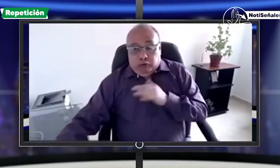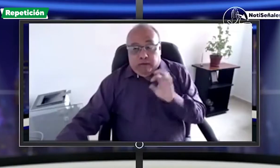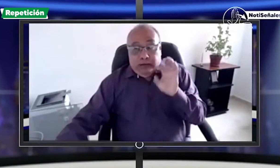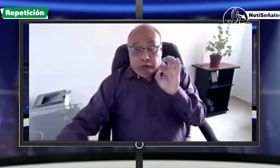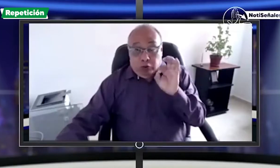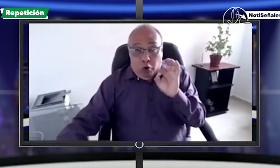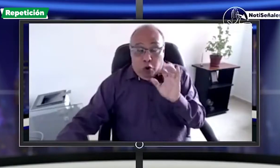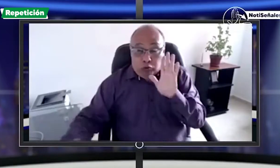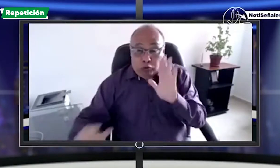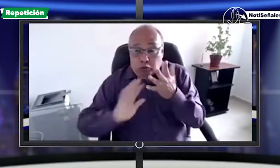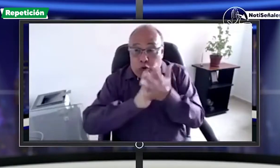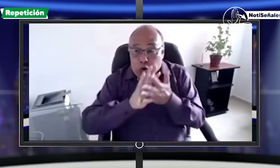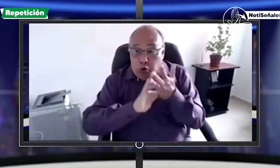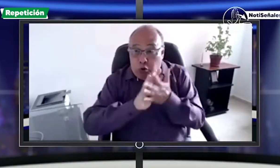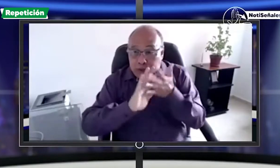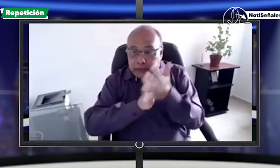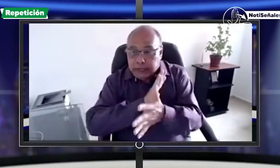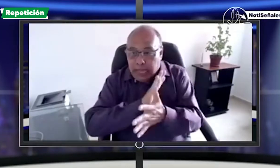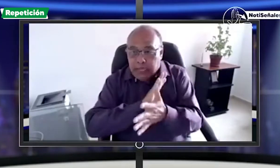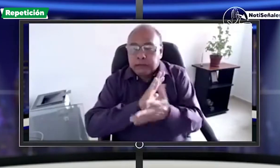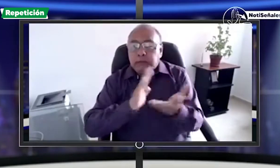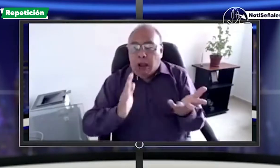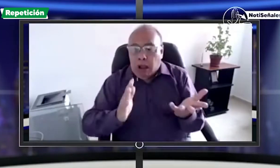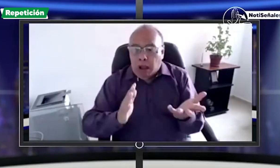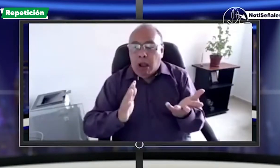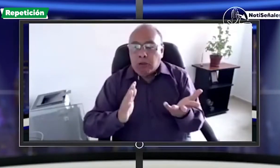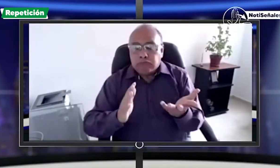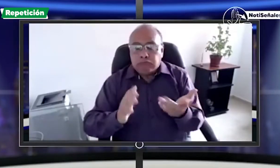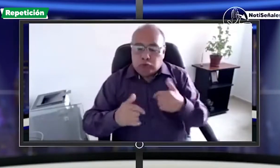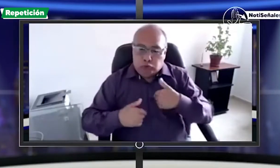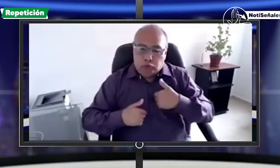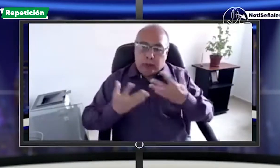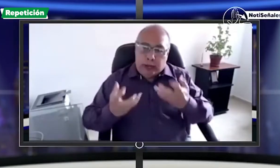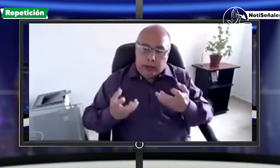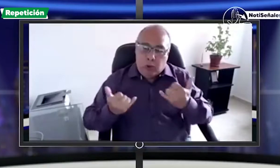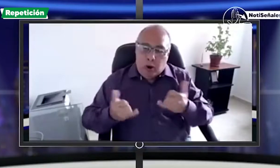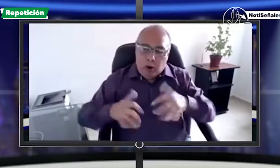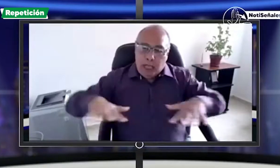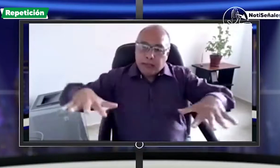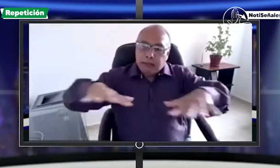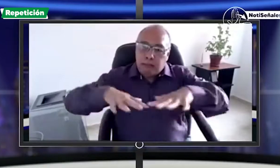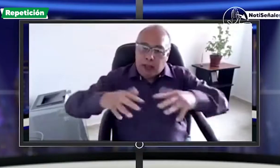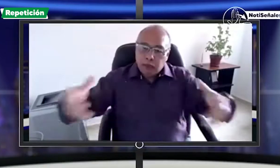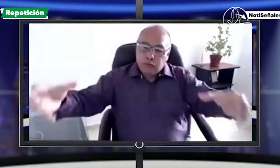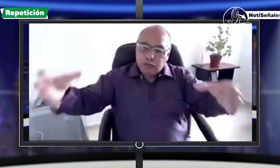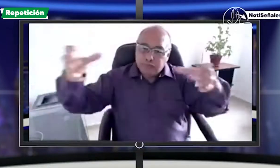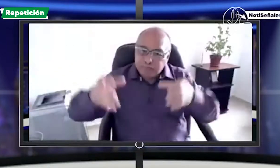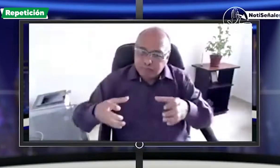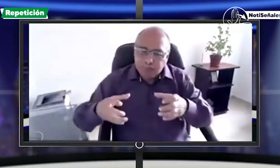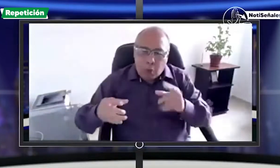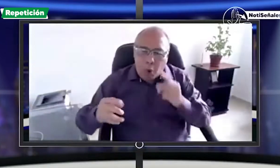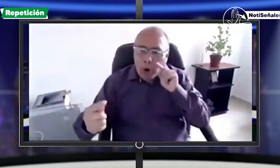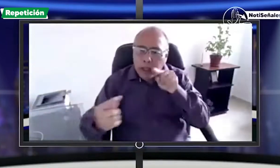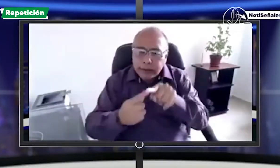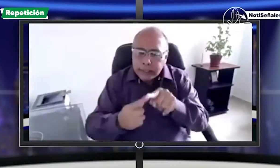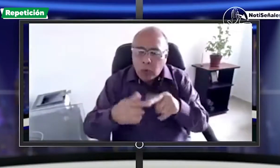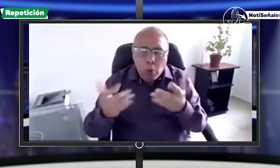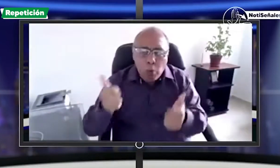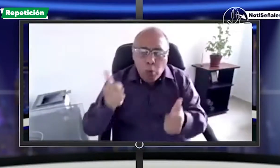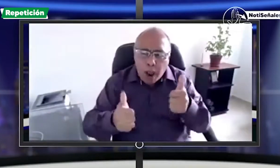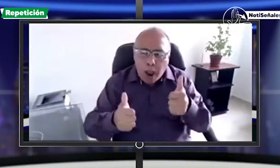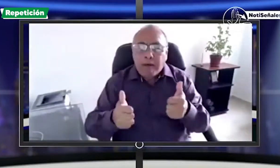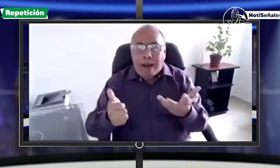ocho días, emitimos hace ocho días y pues como Fenas Call acá en Noticeñales damos este espacio